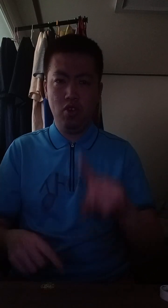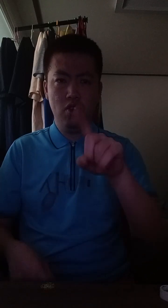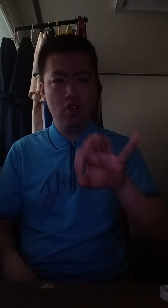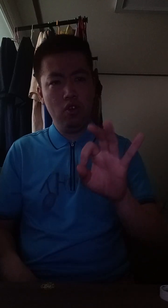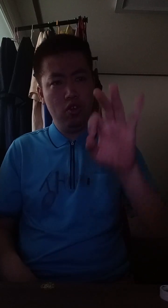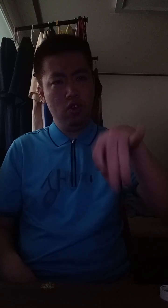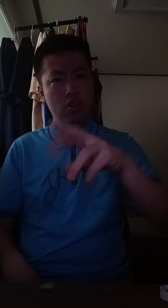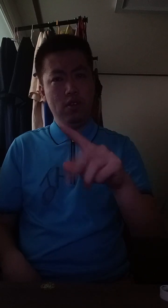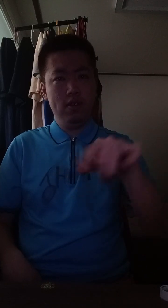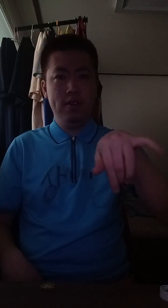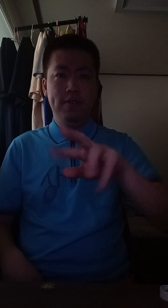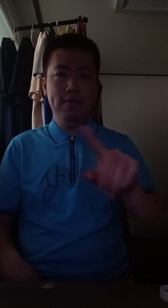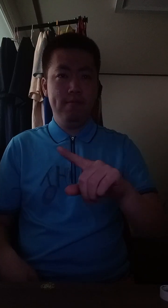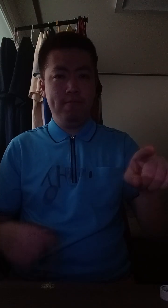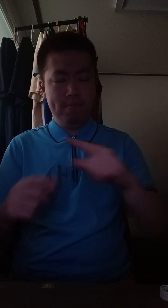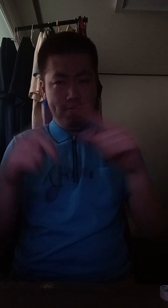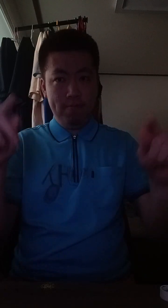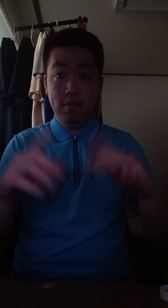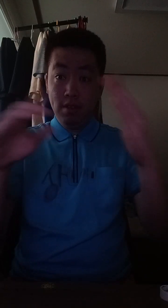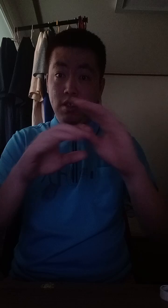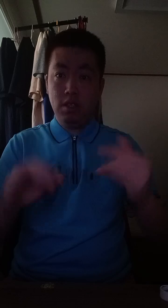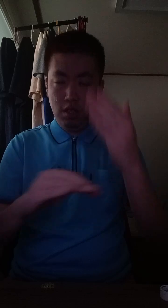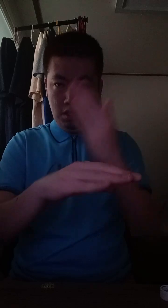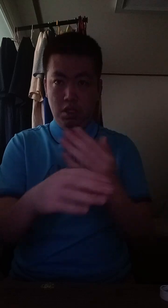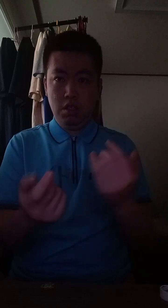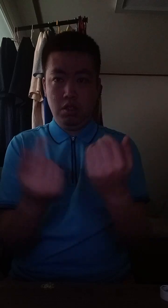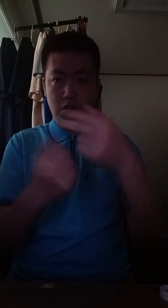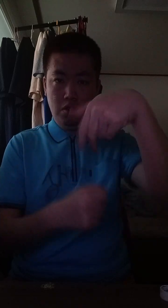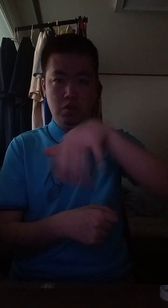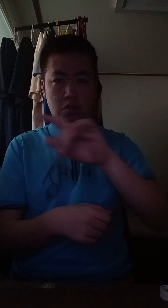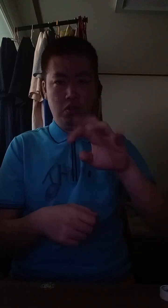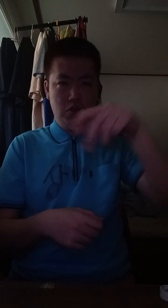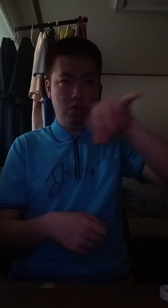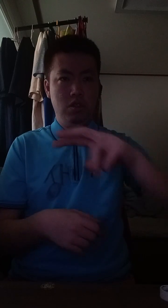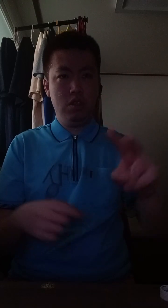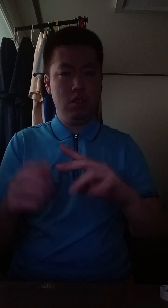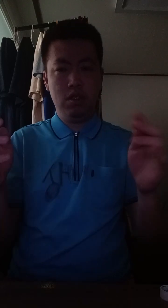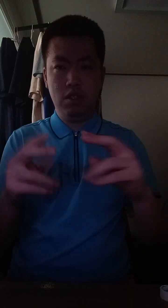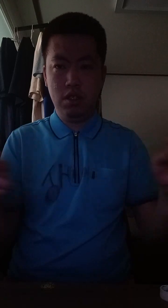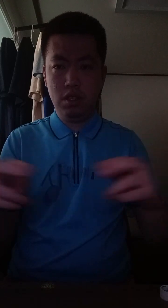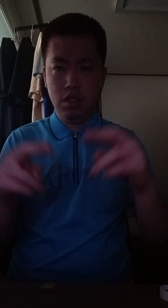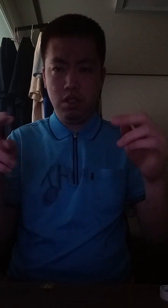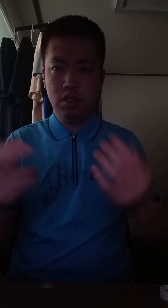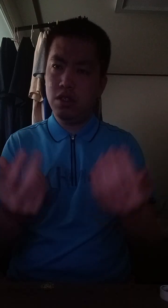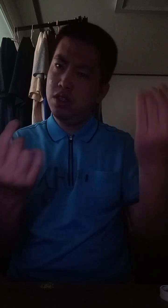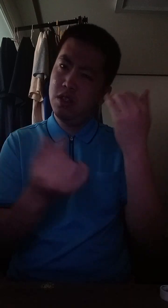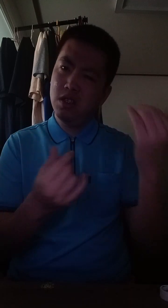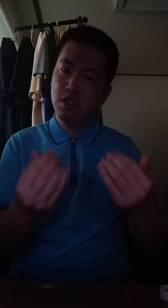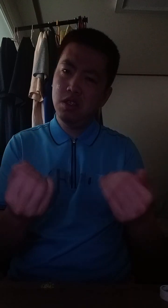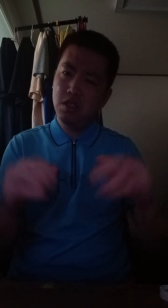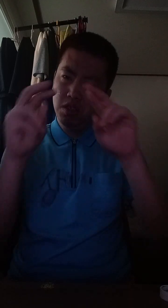만에 770가구는 전기 공급이 재개됐지만 나머지 200세대는 새벽까지 정전이